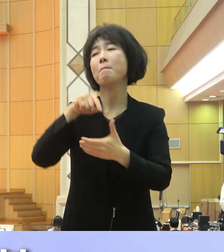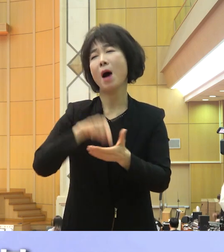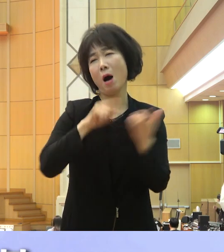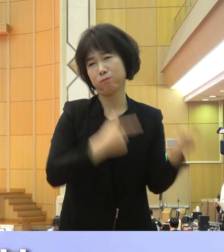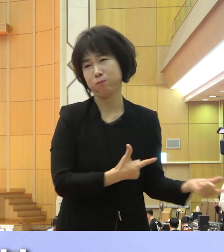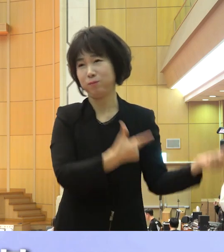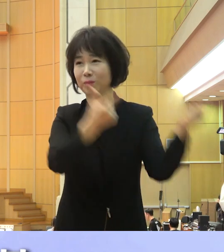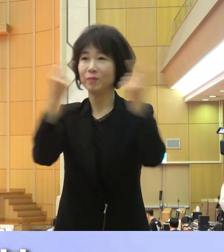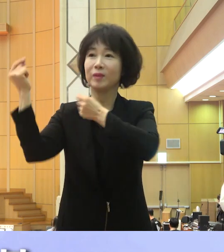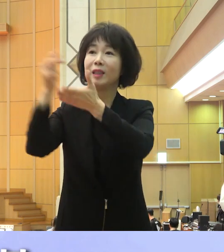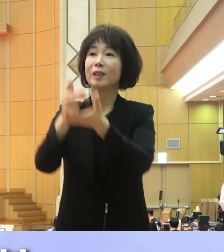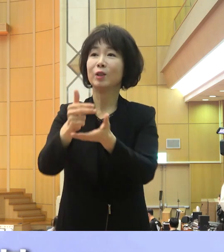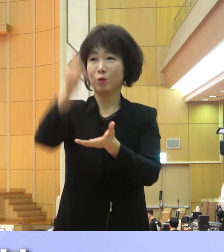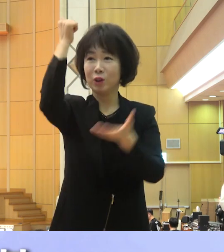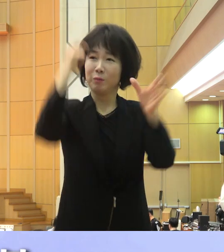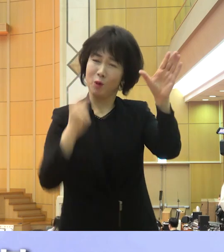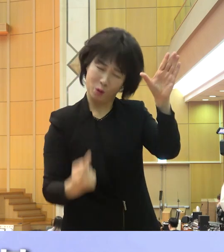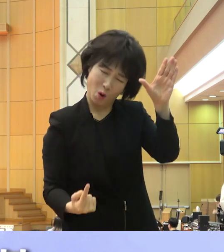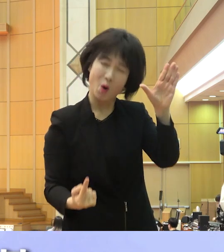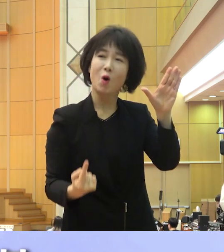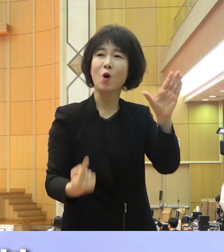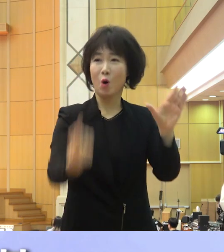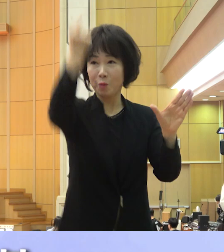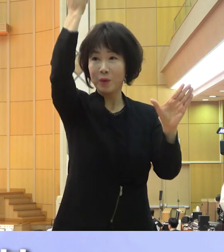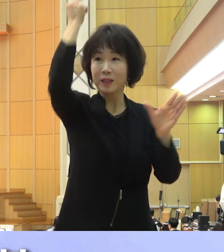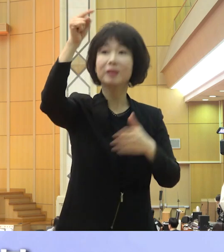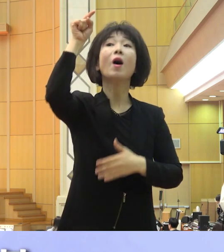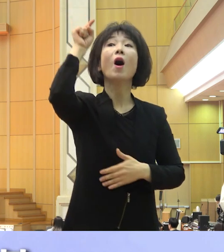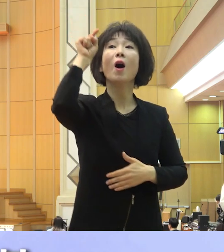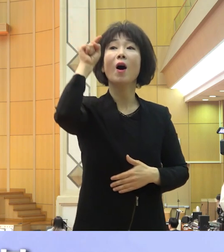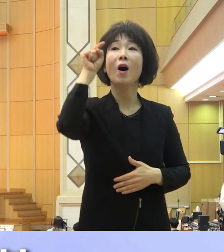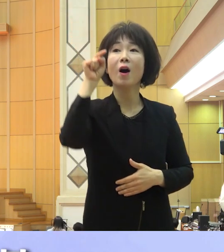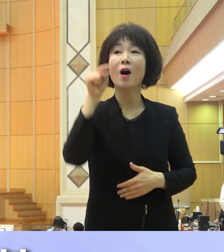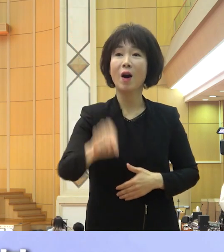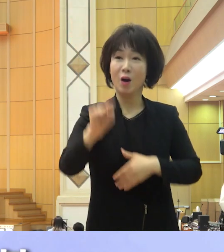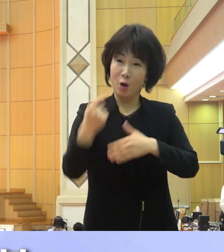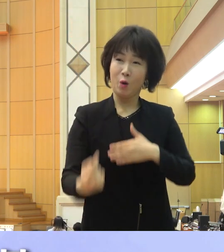모아 주님을 높이는 것.